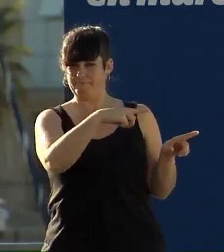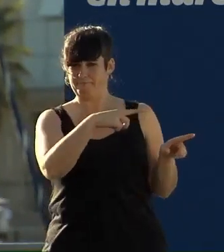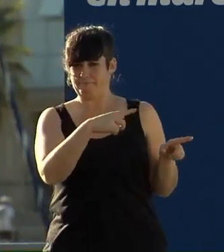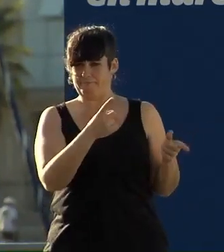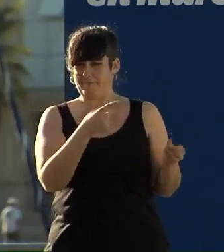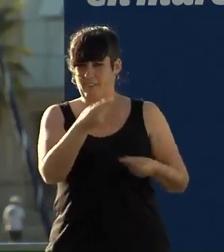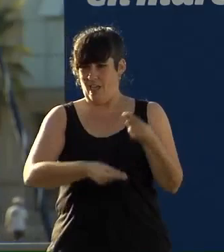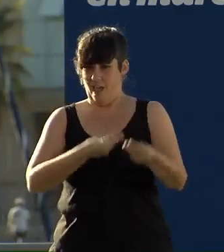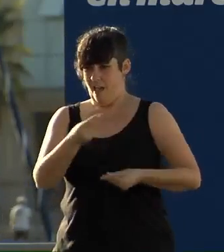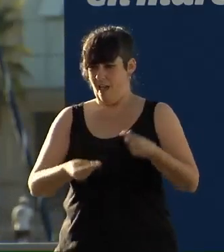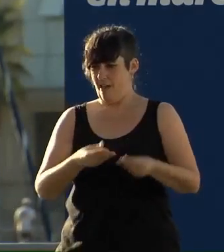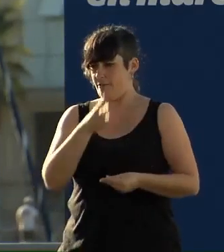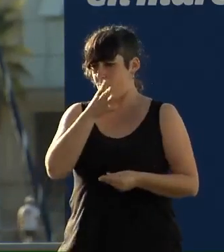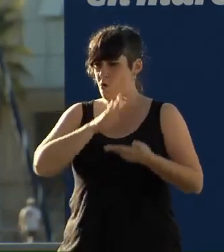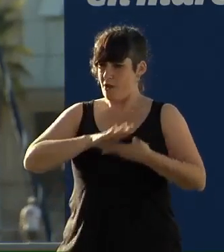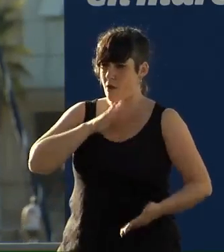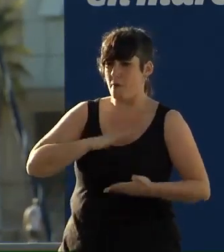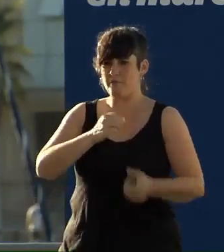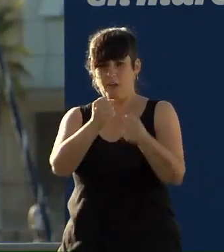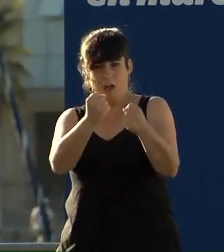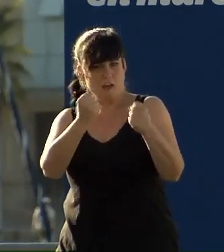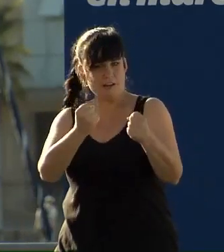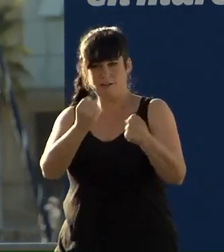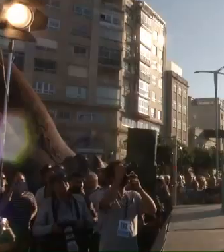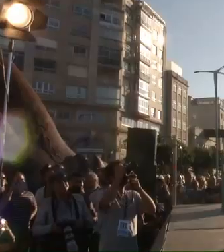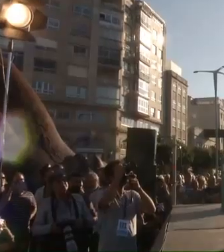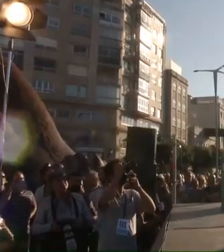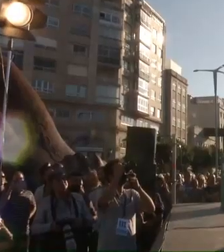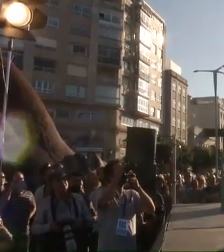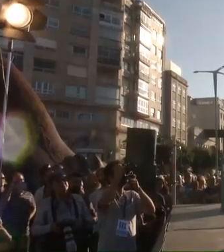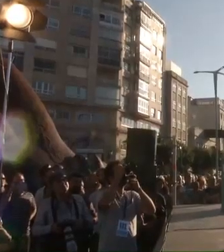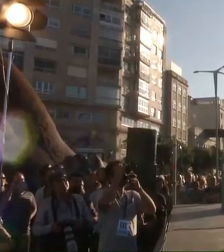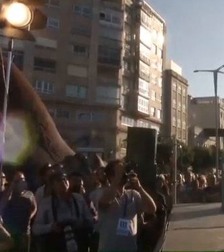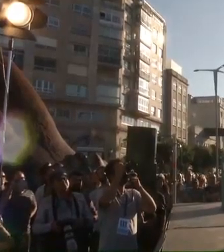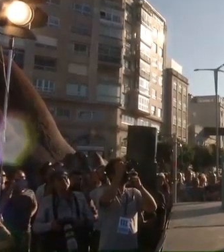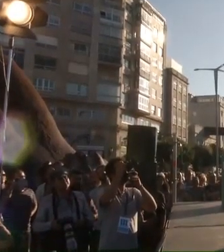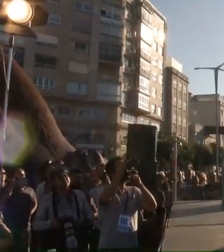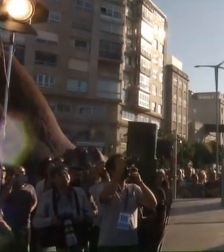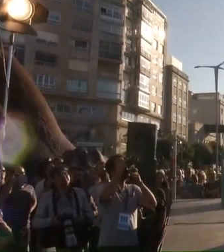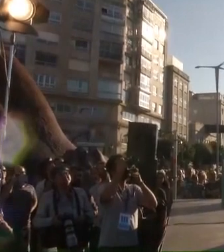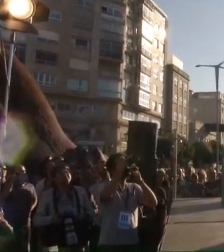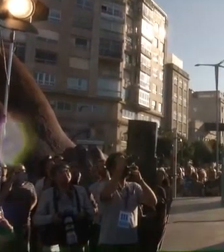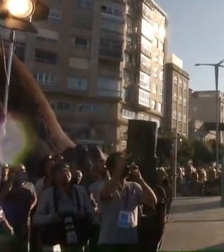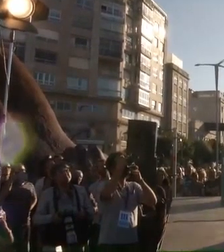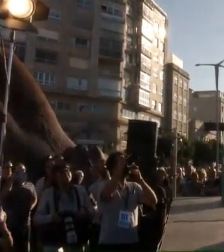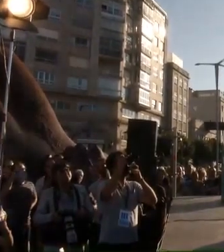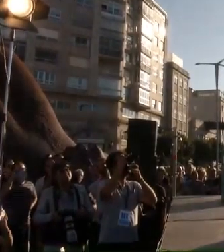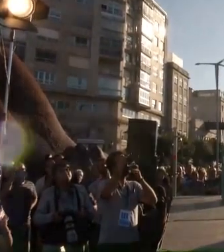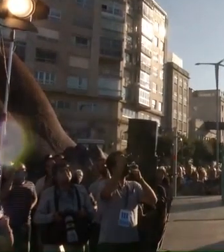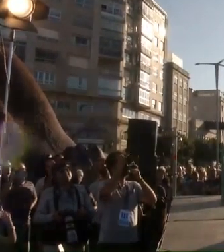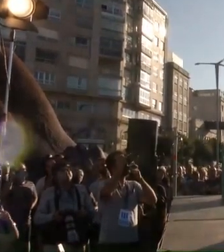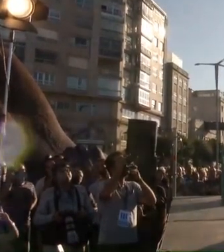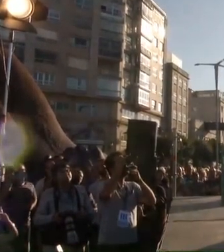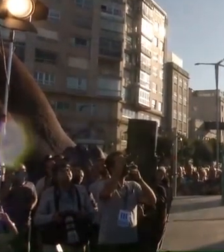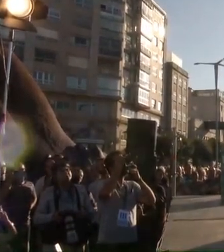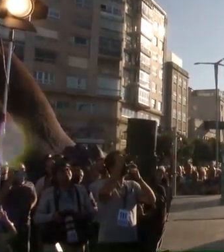esa audacia, con esa capacidade de enerxía, con esa veracidade, pois tanto a Eva como Carmen, como Xulio.